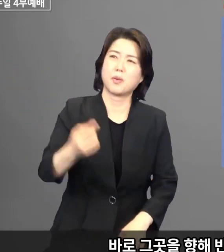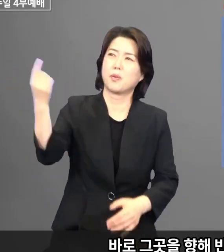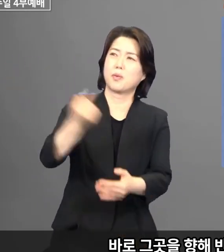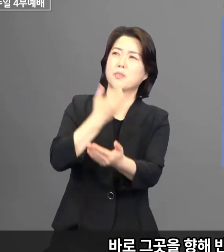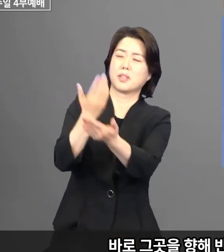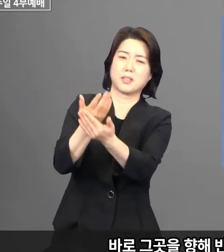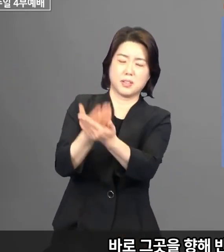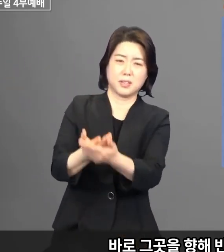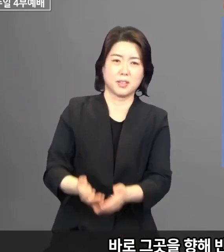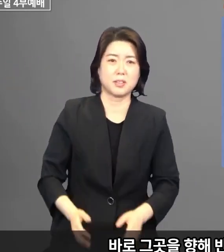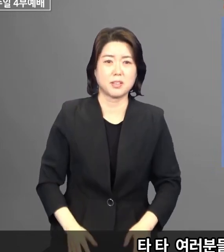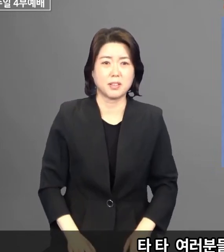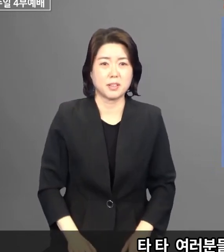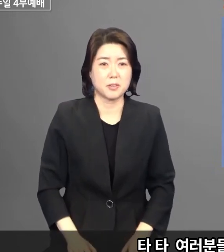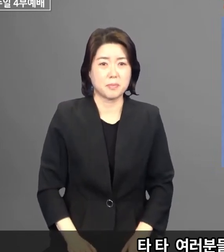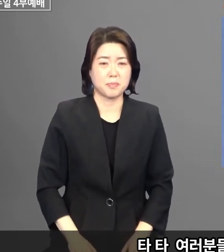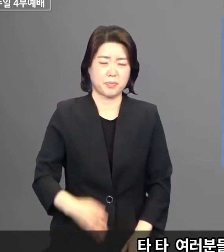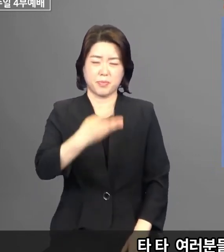오셔야 됩니다.